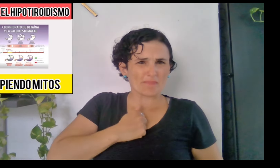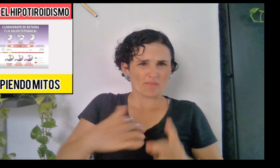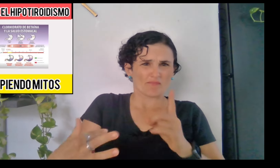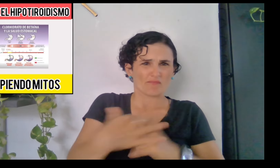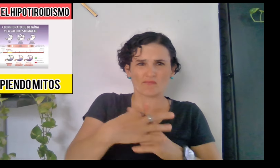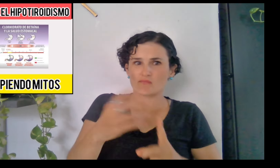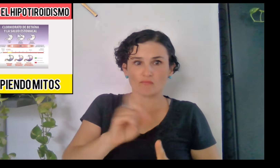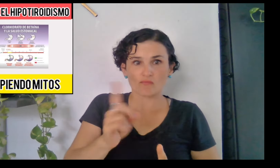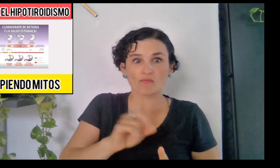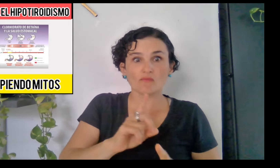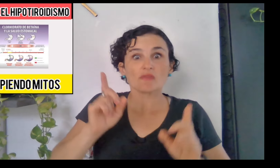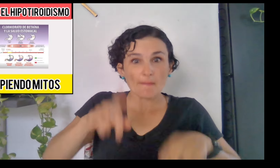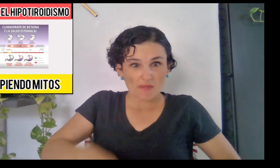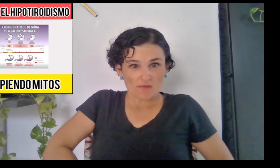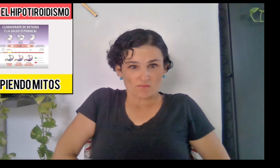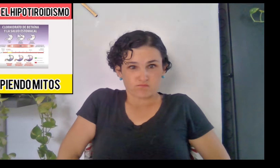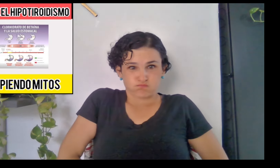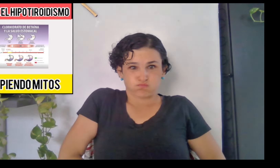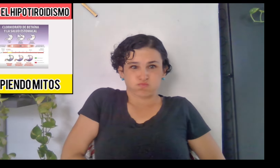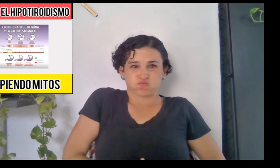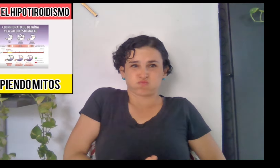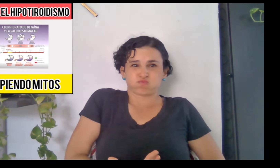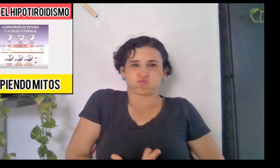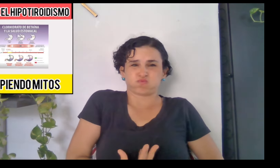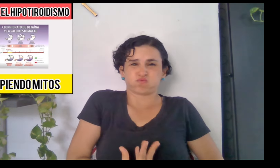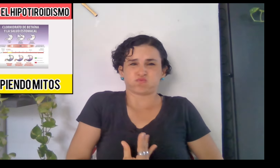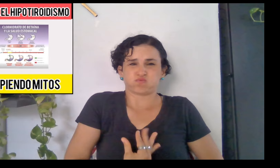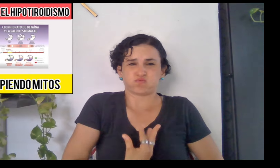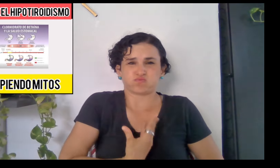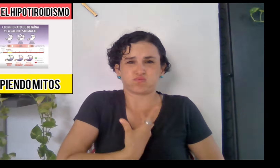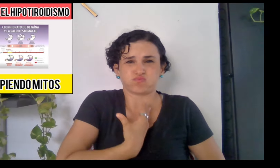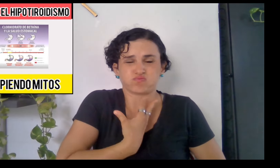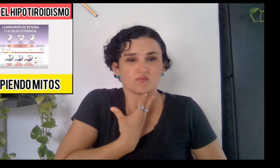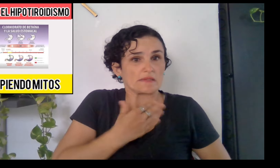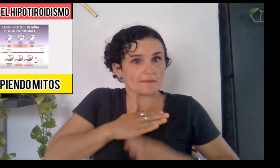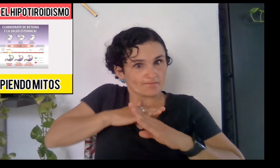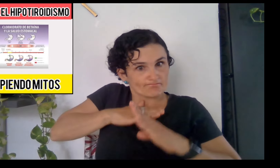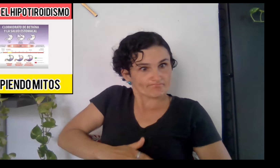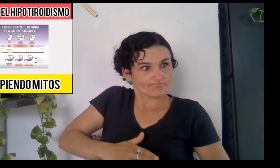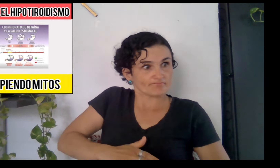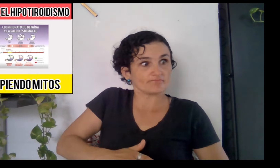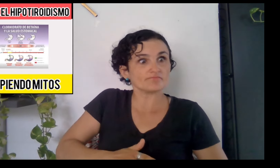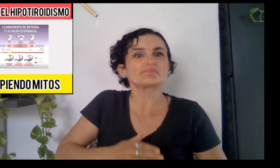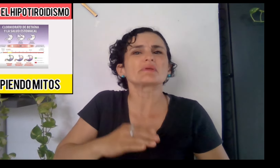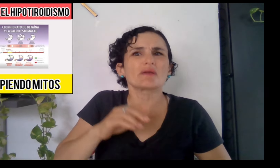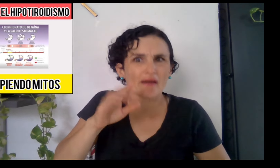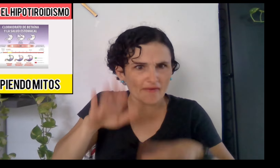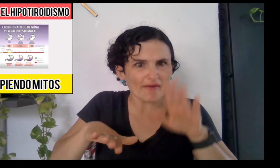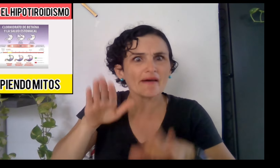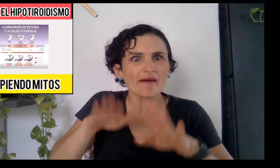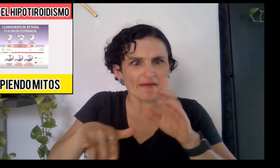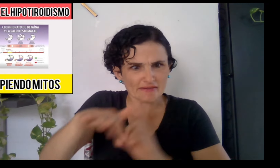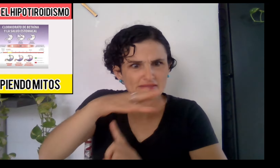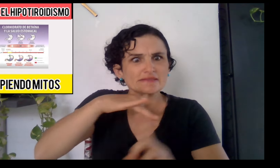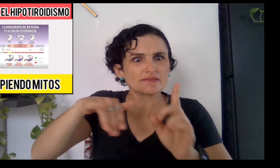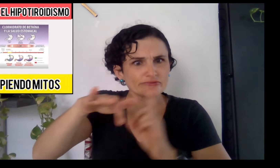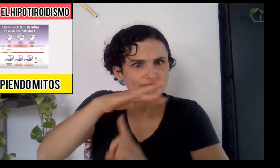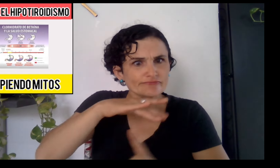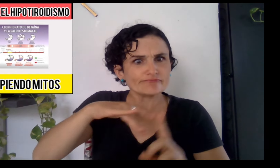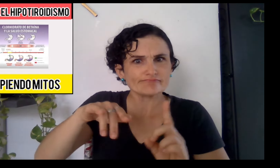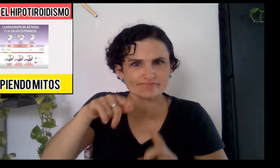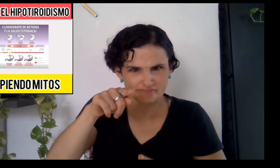se suba el ácido hacia el esófago y no se vaya ácido hacia el estómago. Pero por diferentes circunstancias que hoy vamos a aprender,